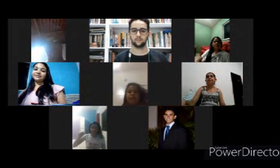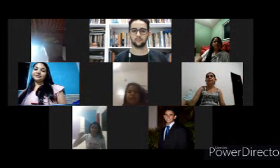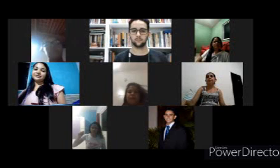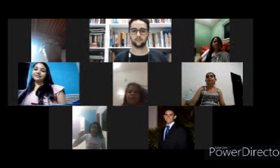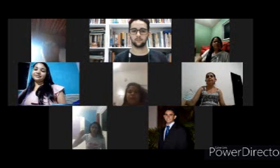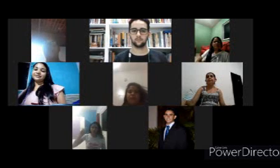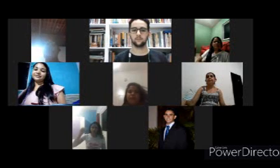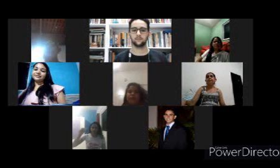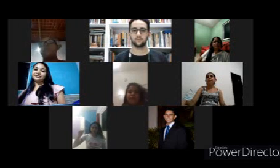28